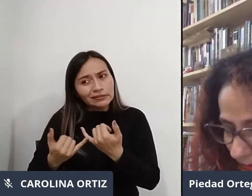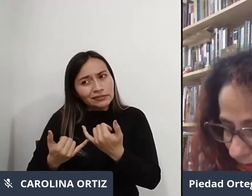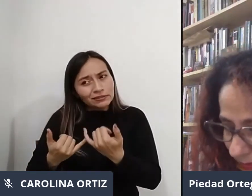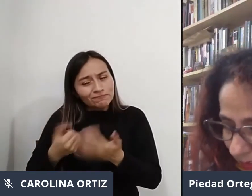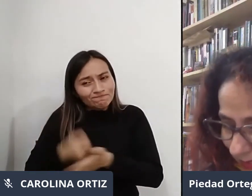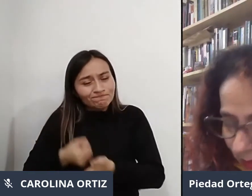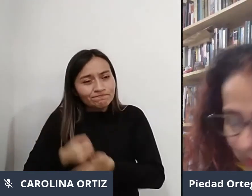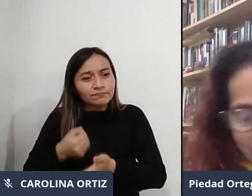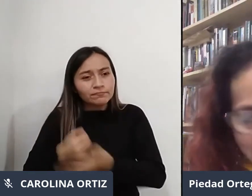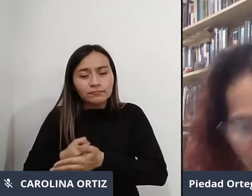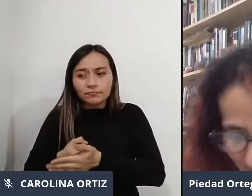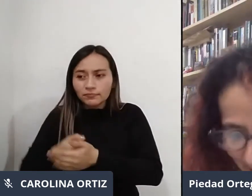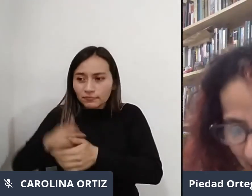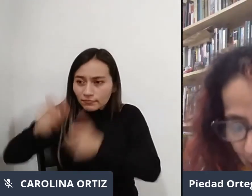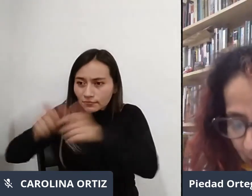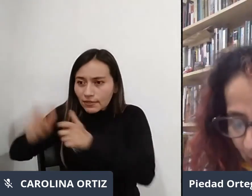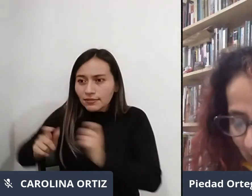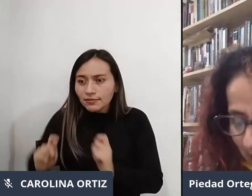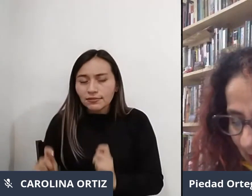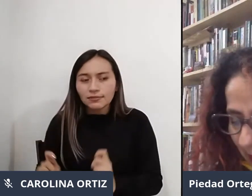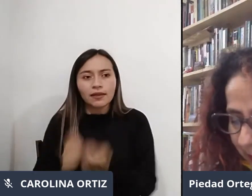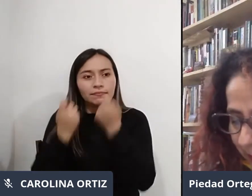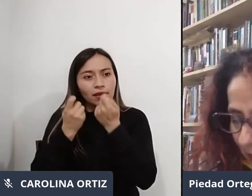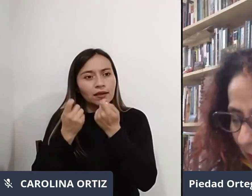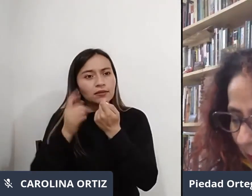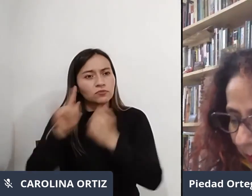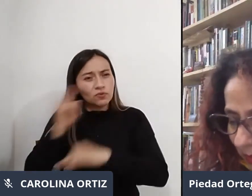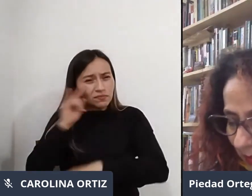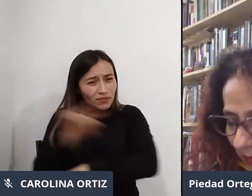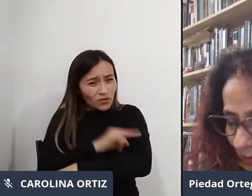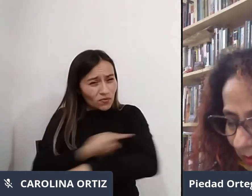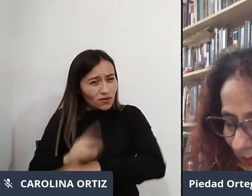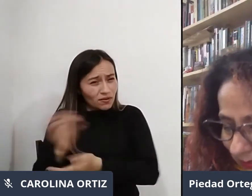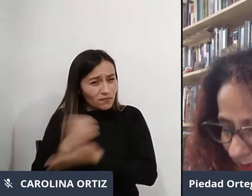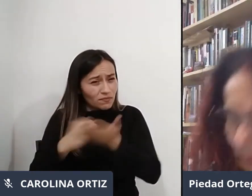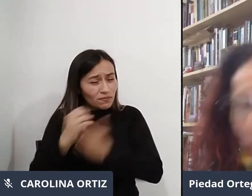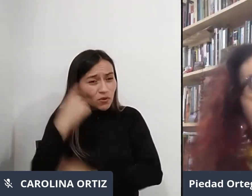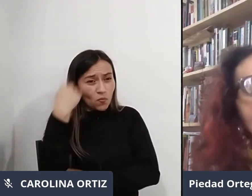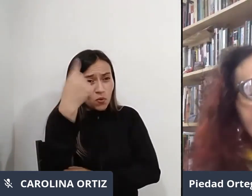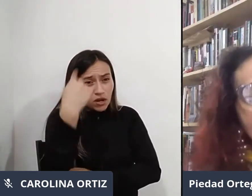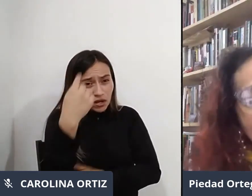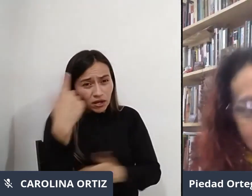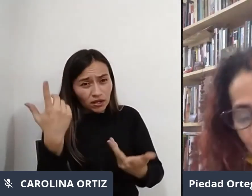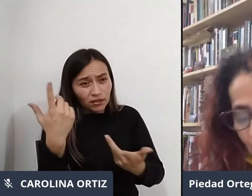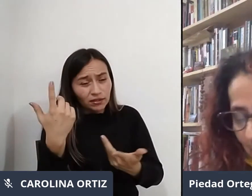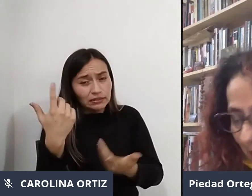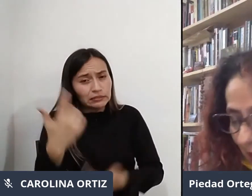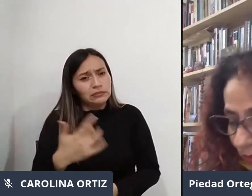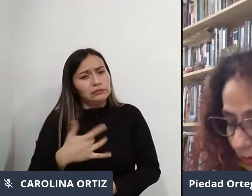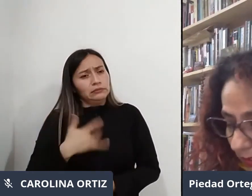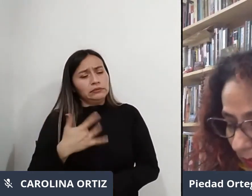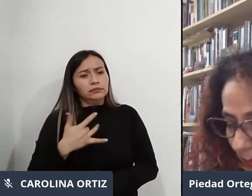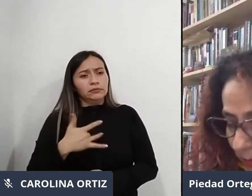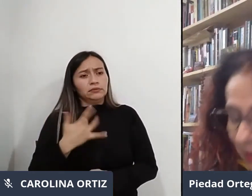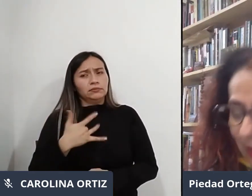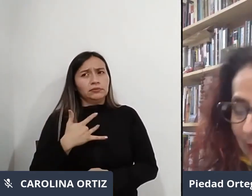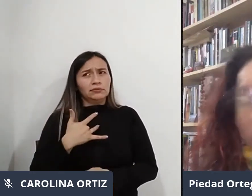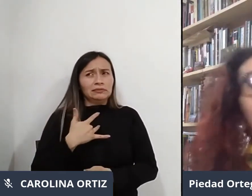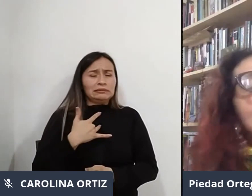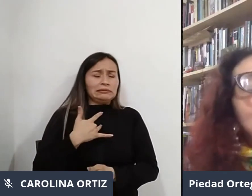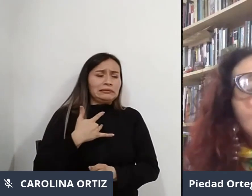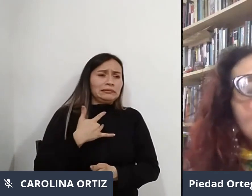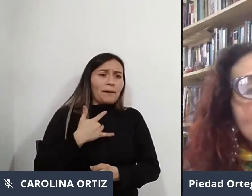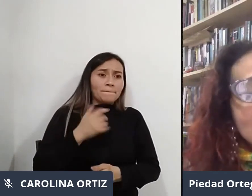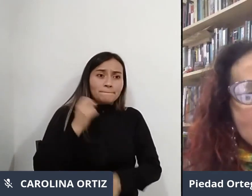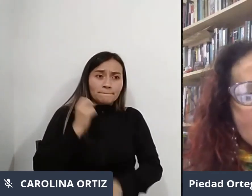con esta vigilancia biopolítica, porque nos sentimos vulnerables y vulnerados, porque